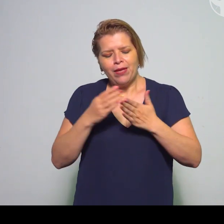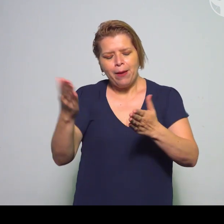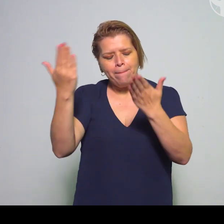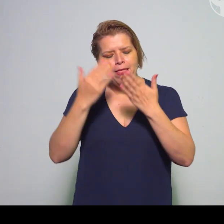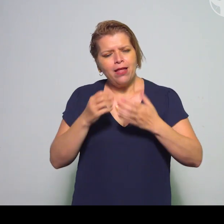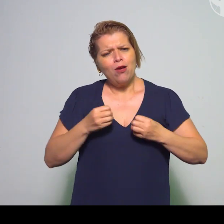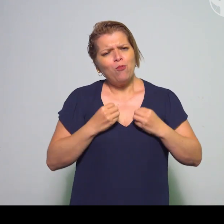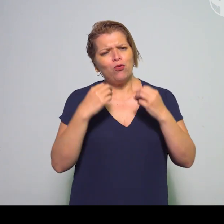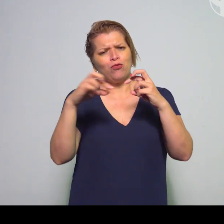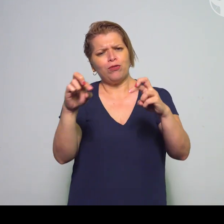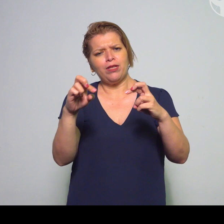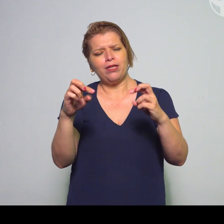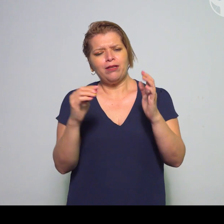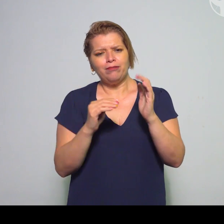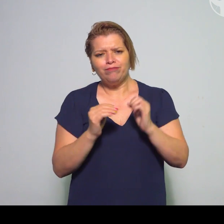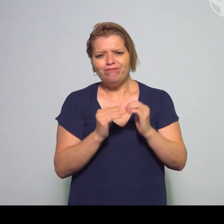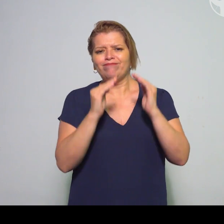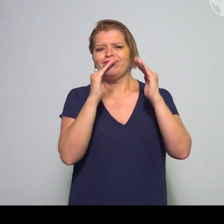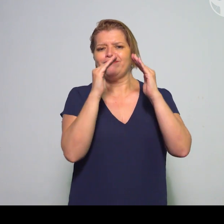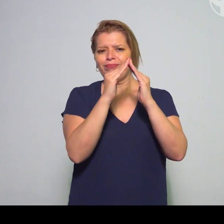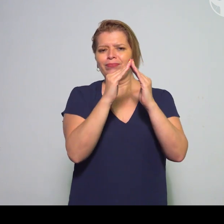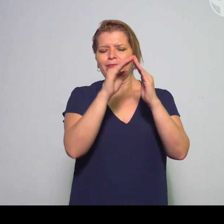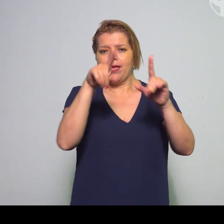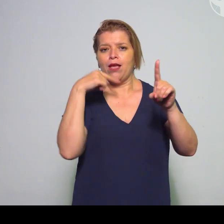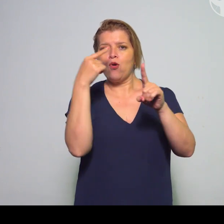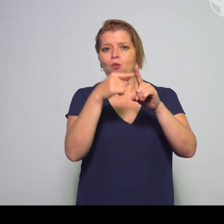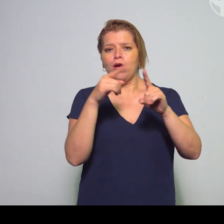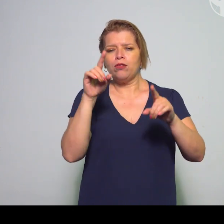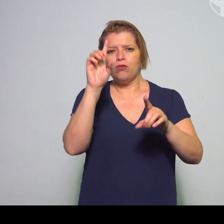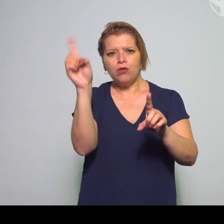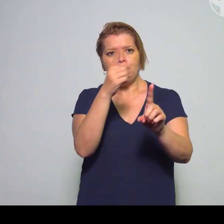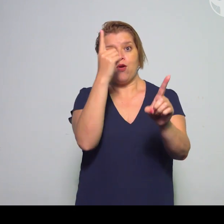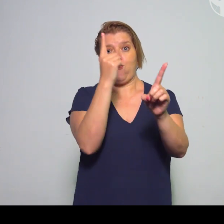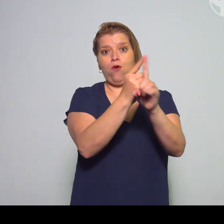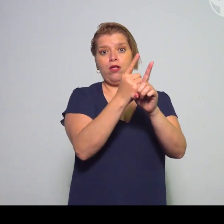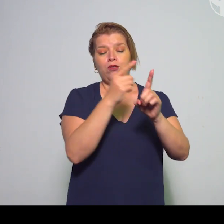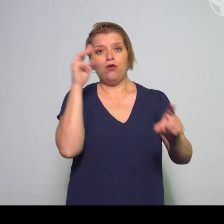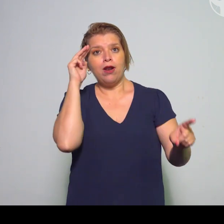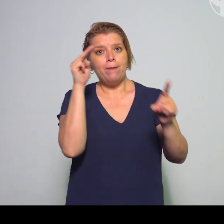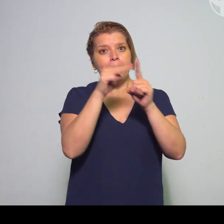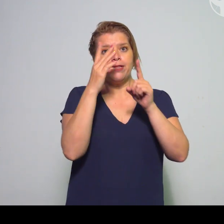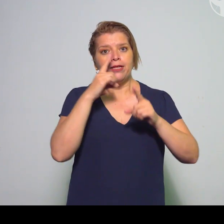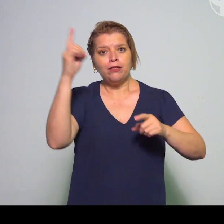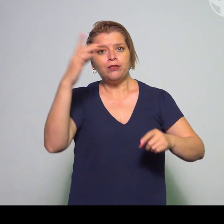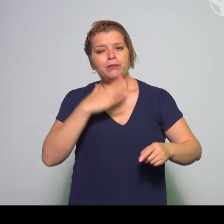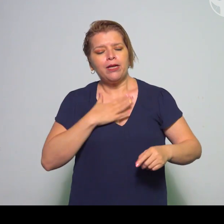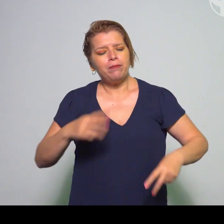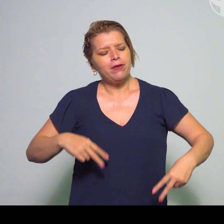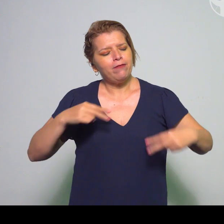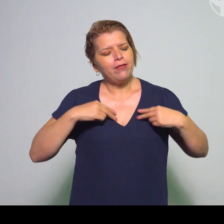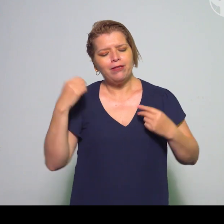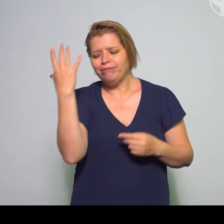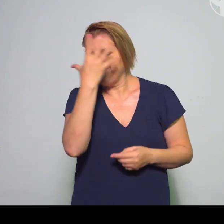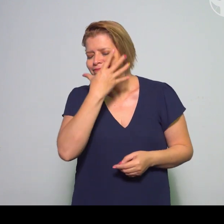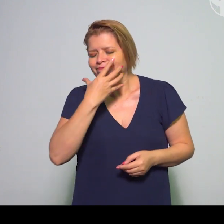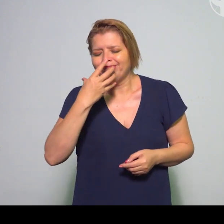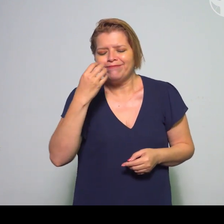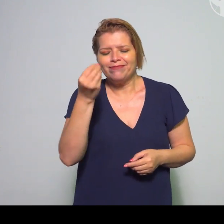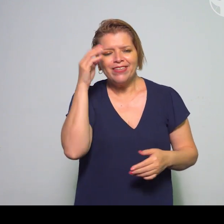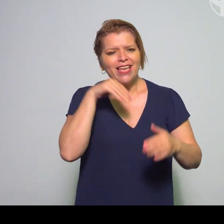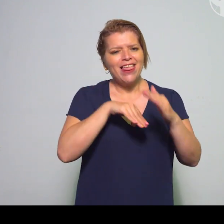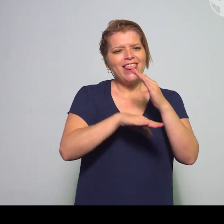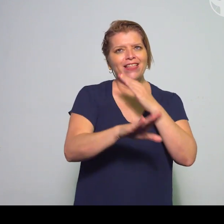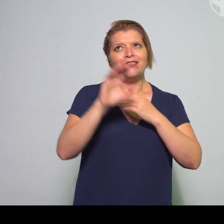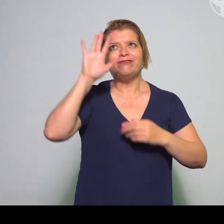la oportunidad de ser restaurado. Y cuando encuentro el propósito de Dios para mi vida, lo lindo es que